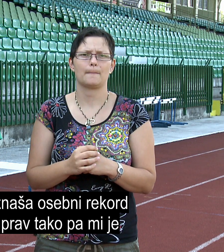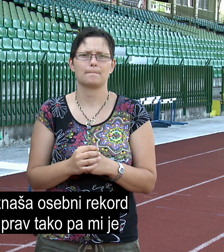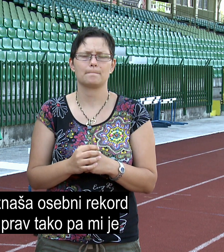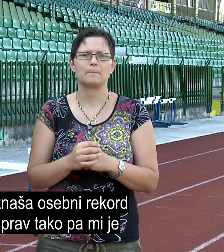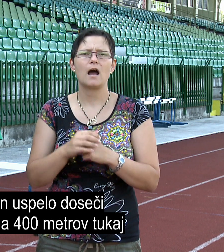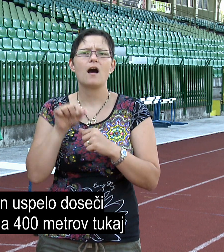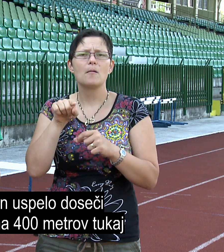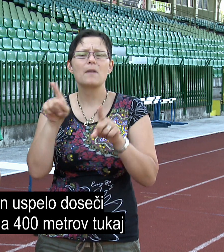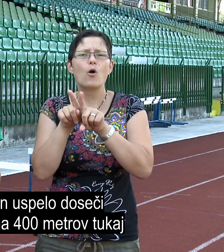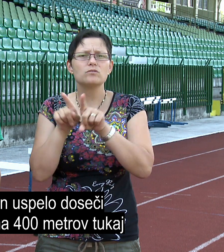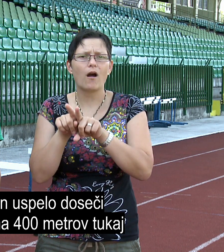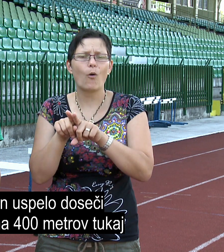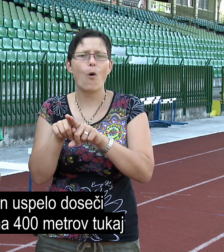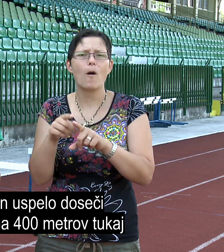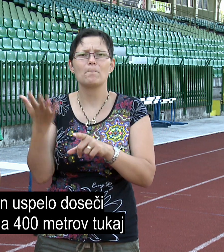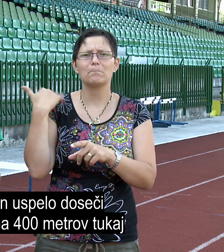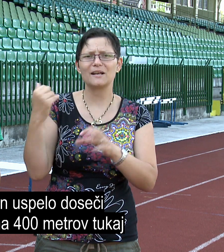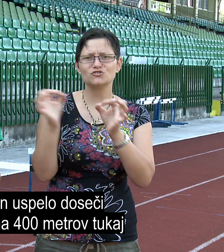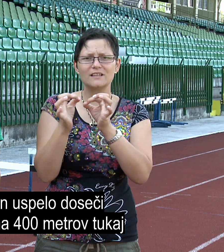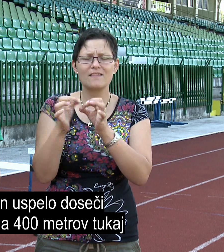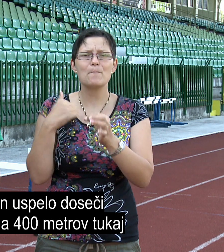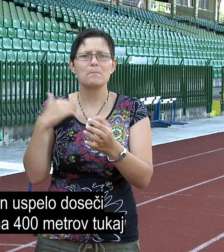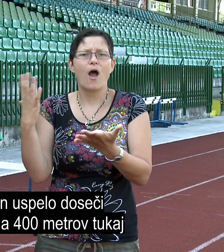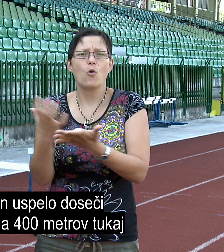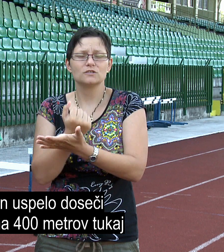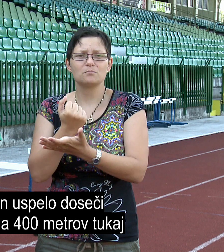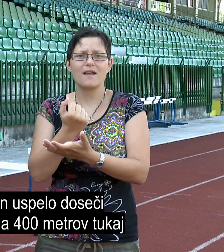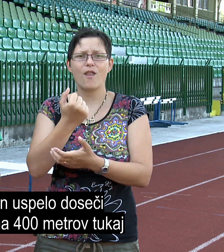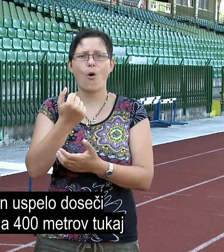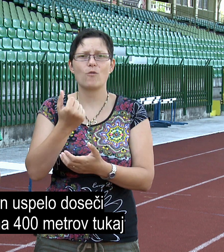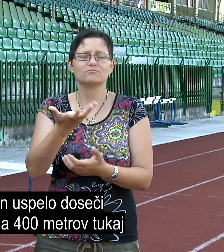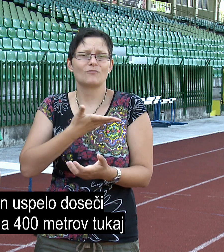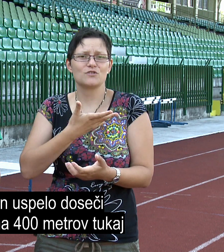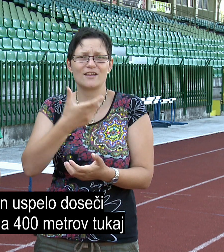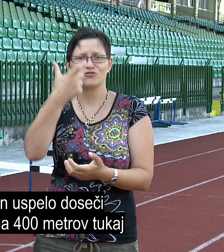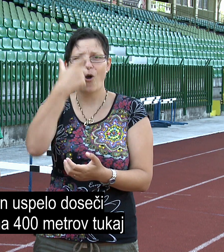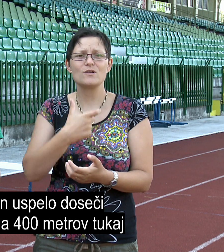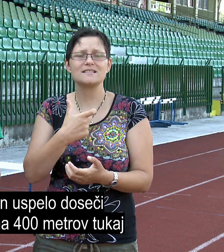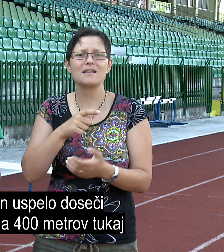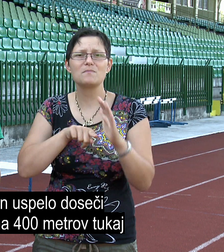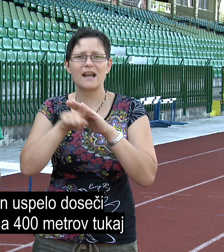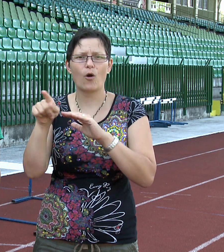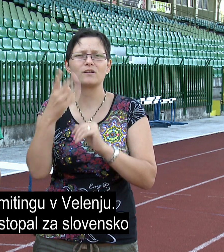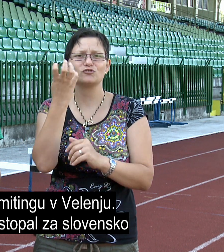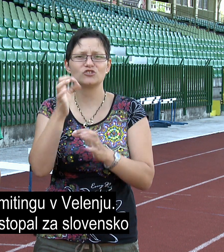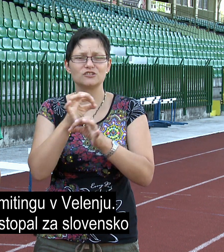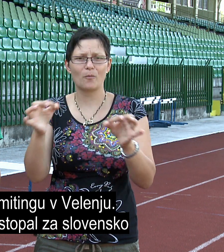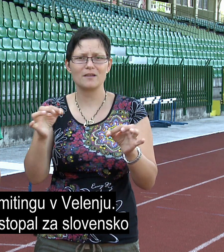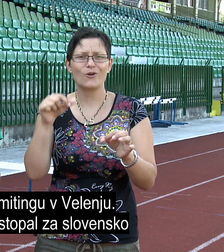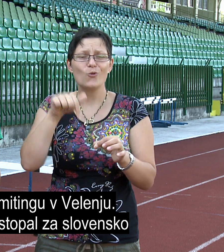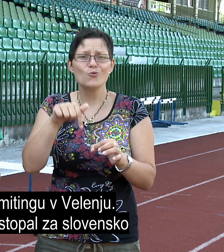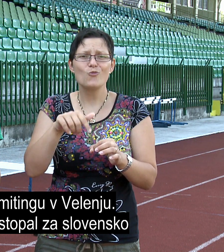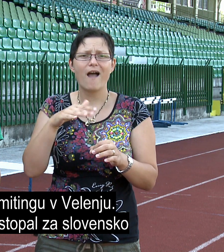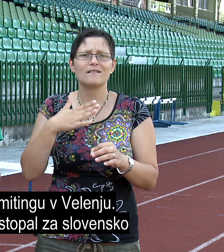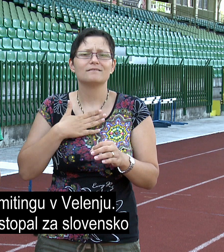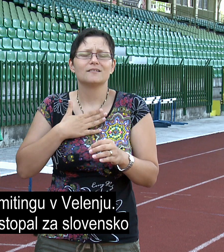Prav tako pa mi je pretekli teden uspelo doseči osebni rekord na 400 metrov in to tukaj na domačem mitingu